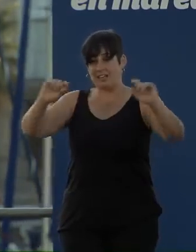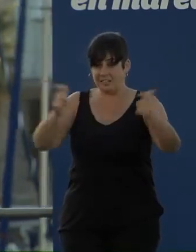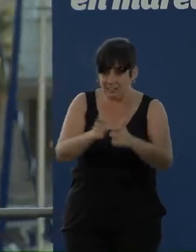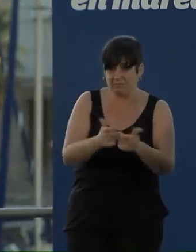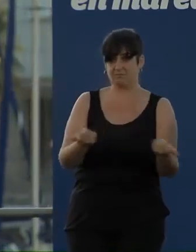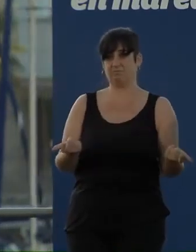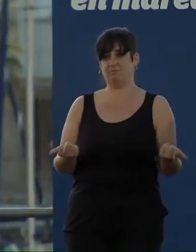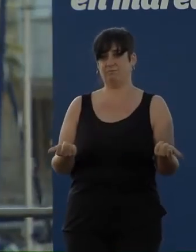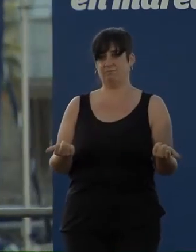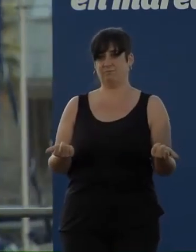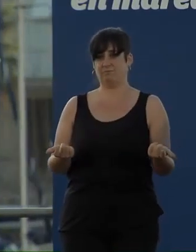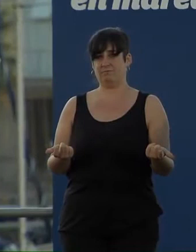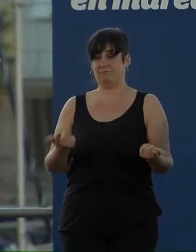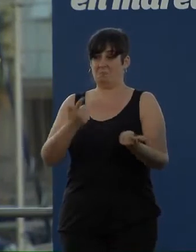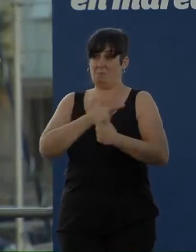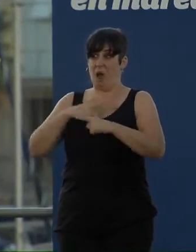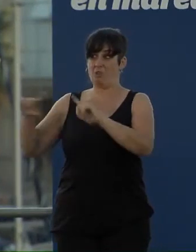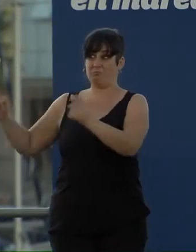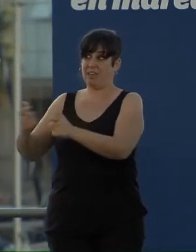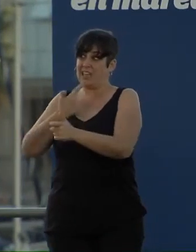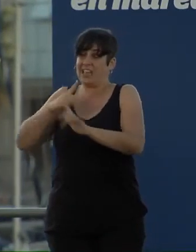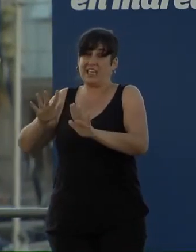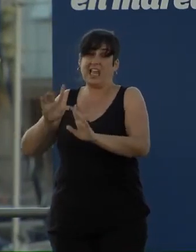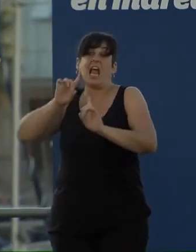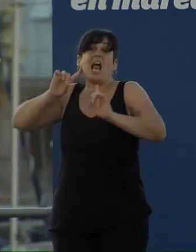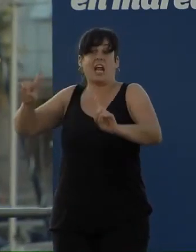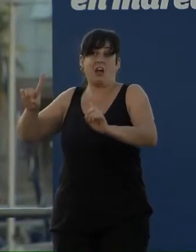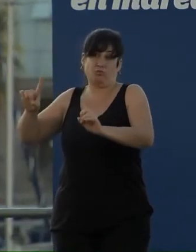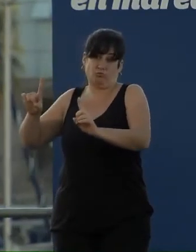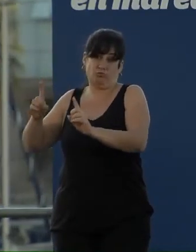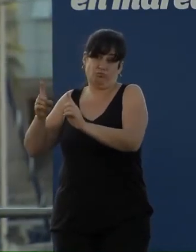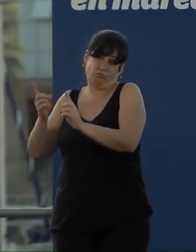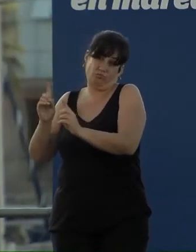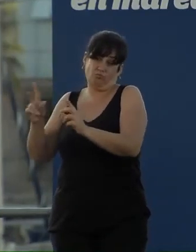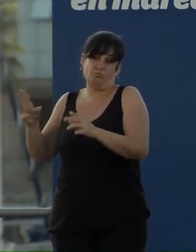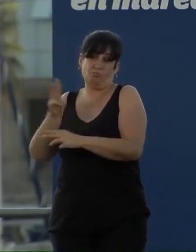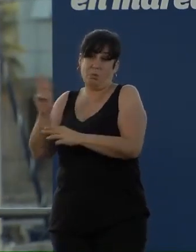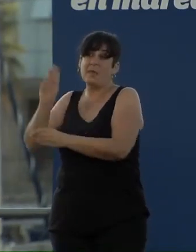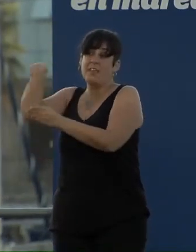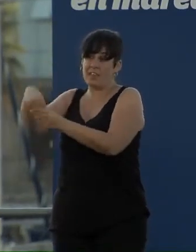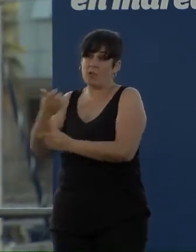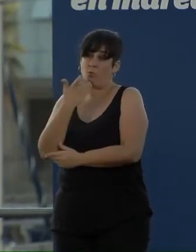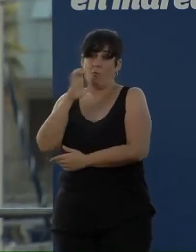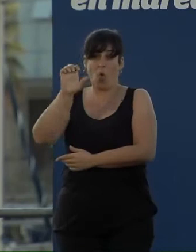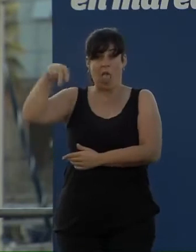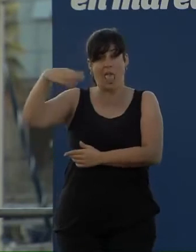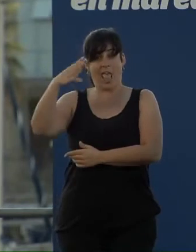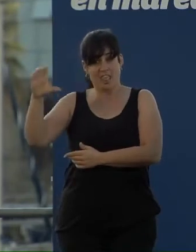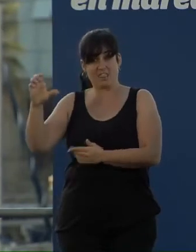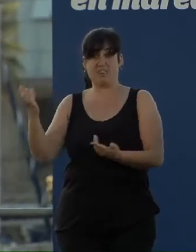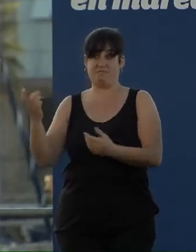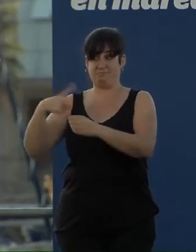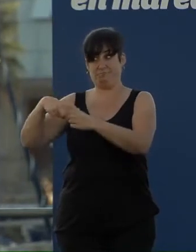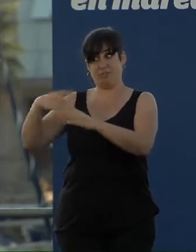paro entre suas propias filas nos cargos nos consell de administración de factorías como ence